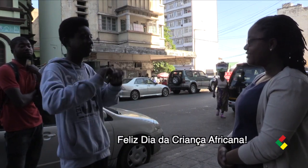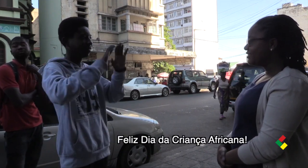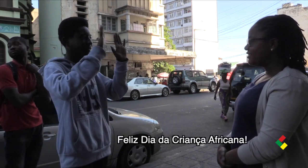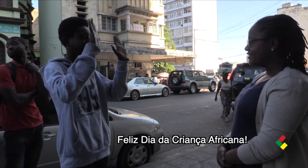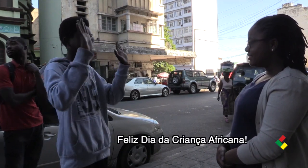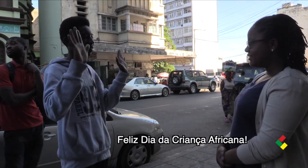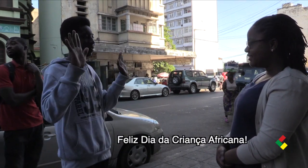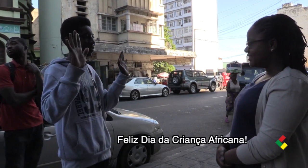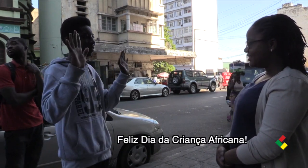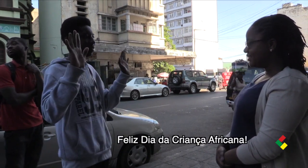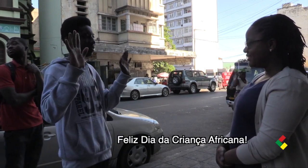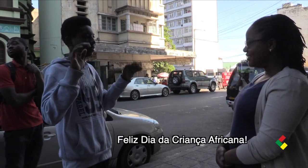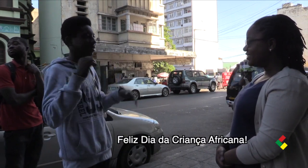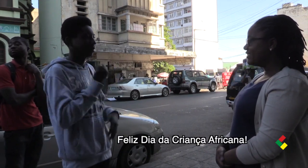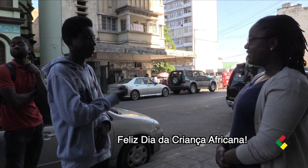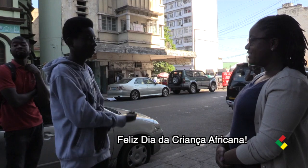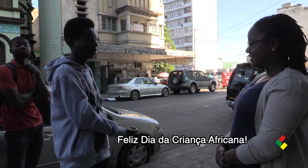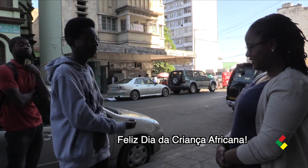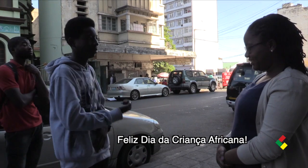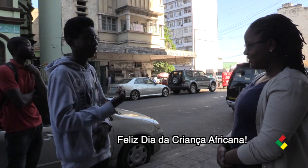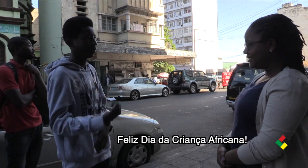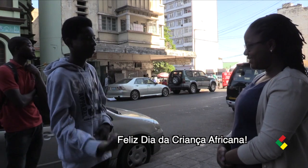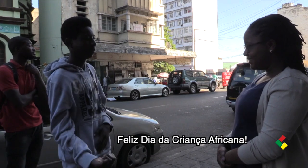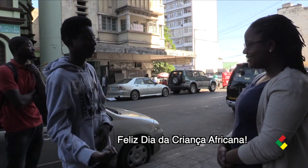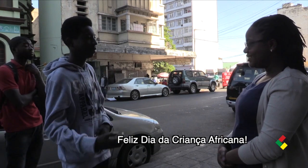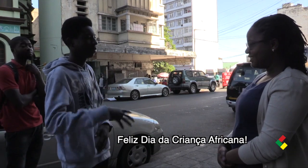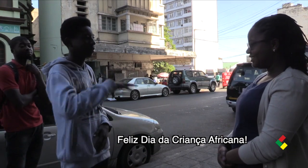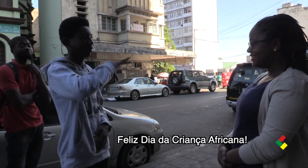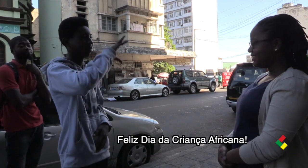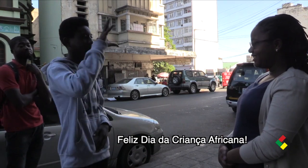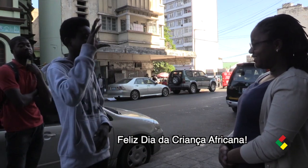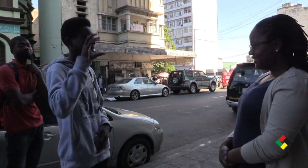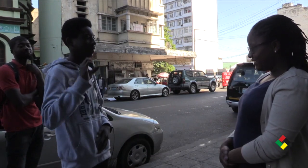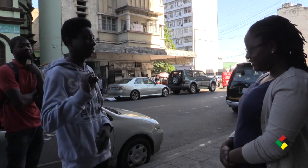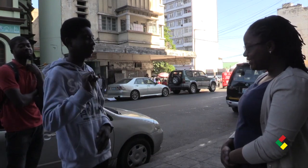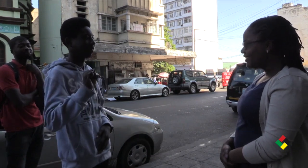Feliz Dia da Criança Africana!